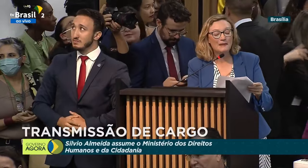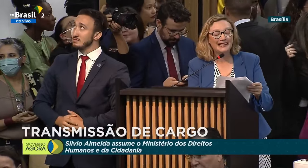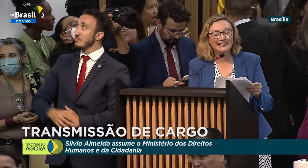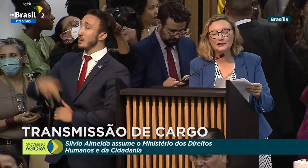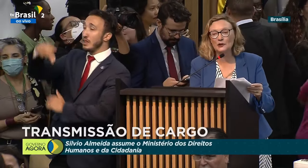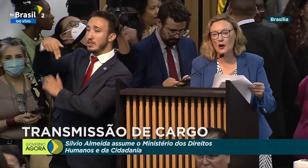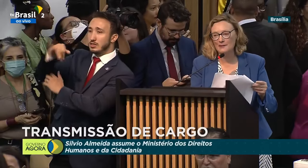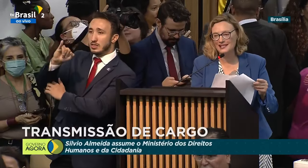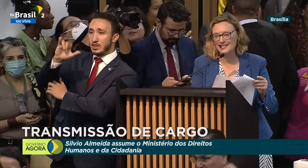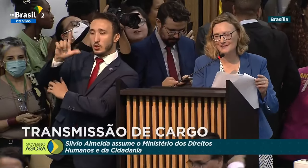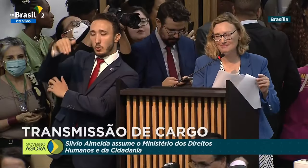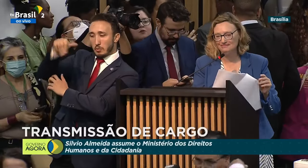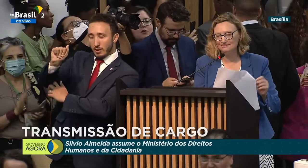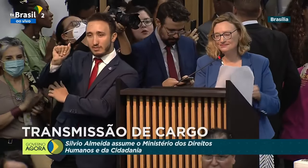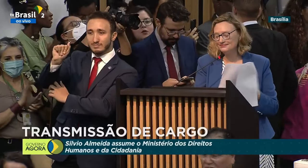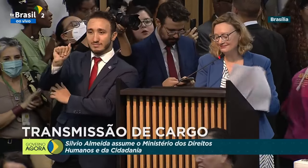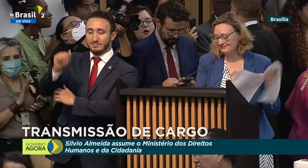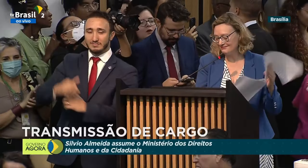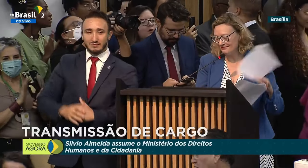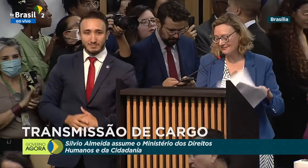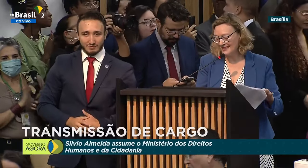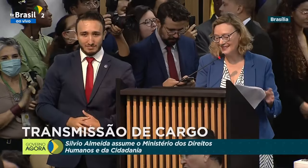Nilma Lino Gomes